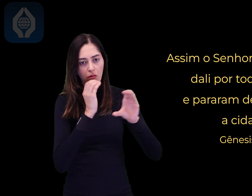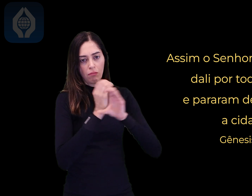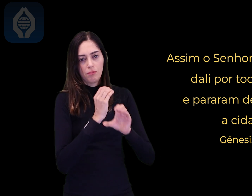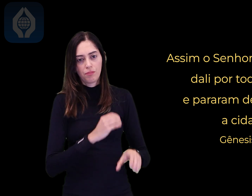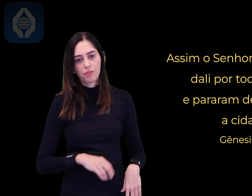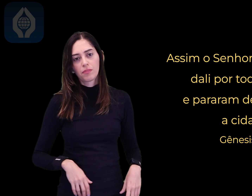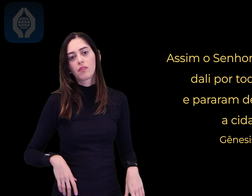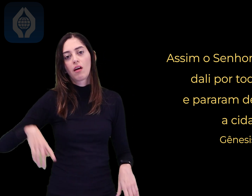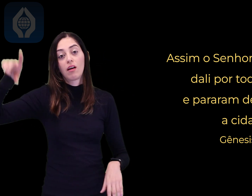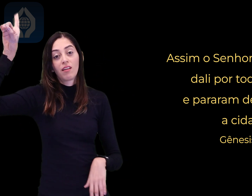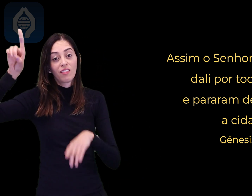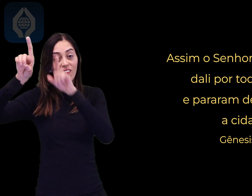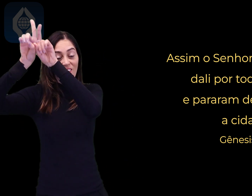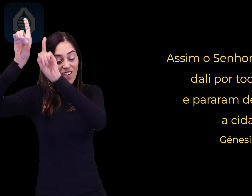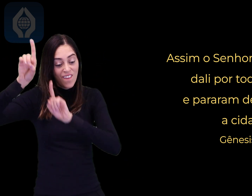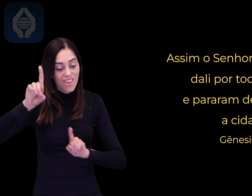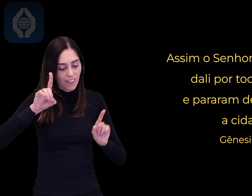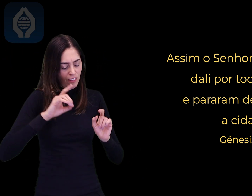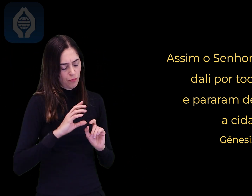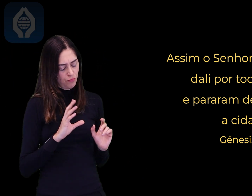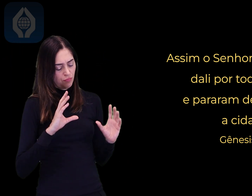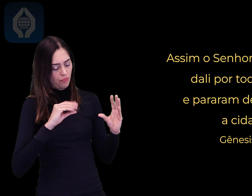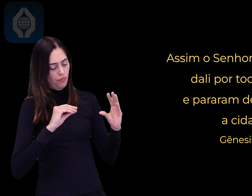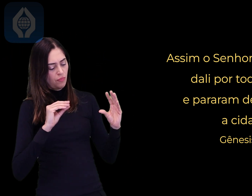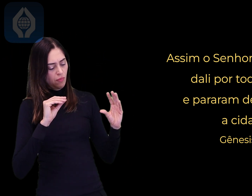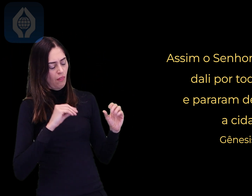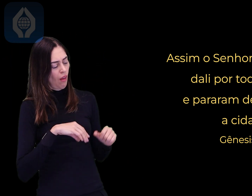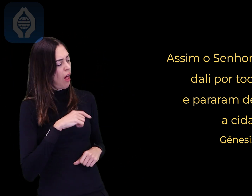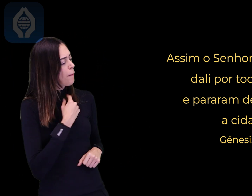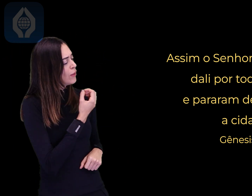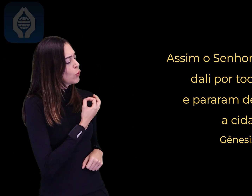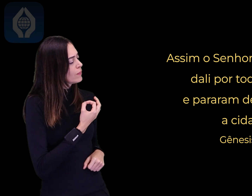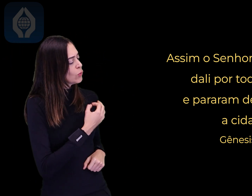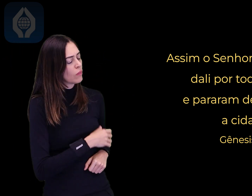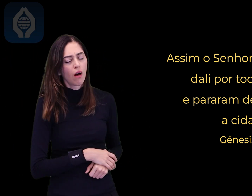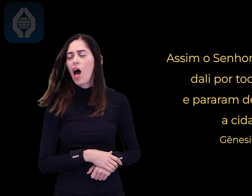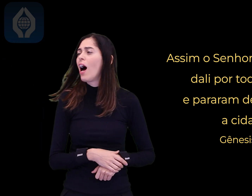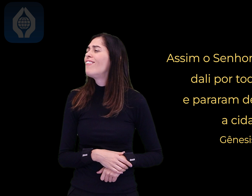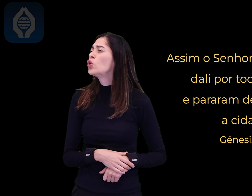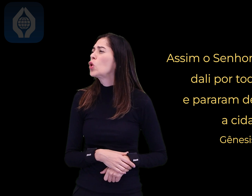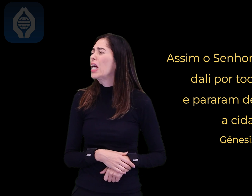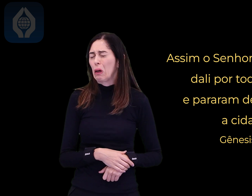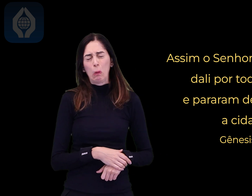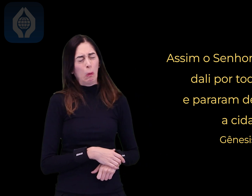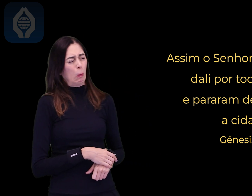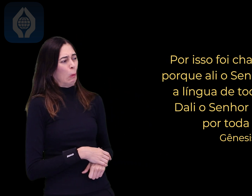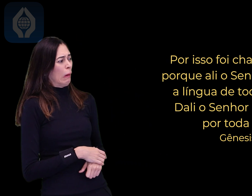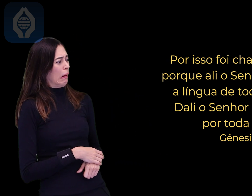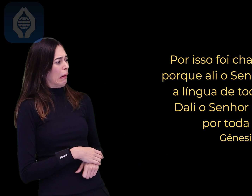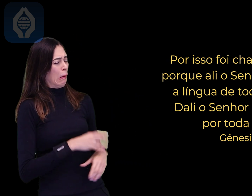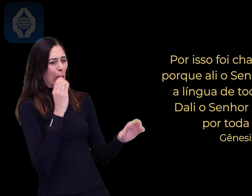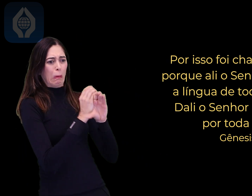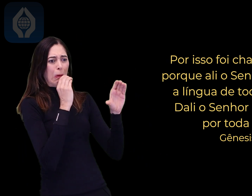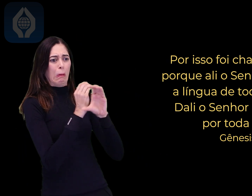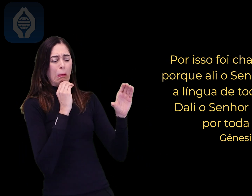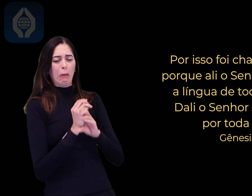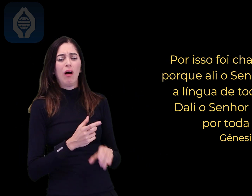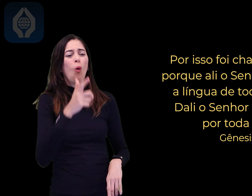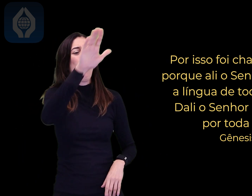Assim o Senhor os dispersou dali por toda a terra e pararam de construir a cidade. Por isso foi chamada Babel,